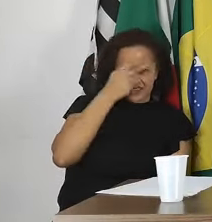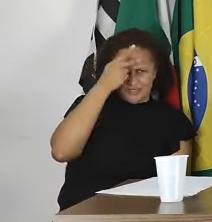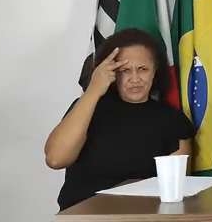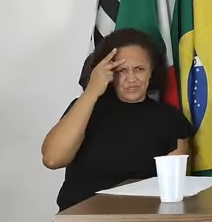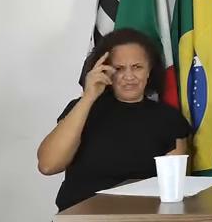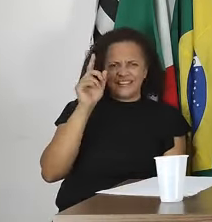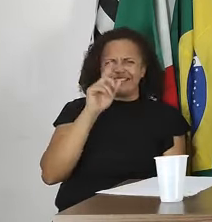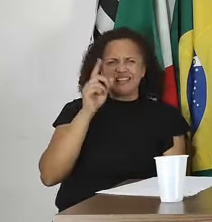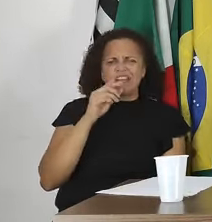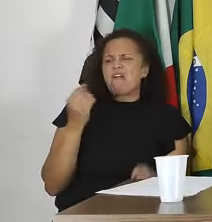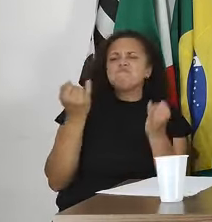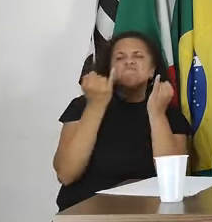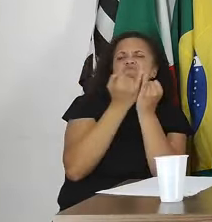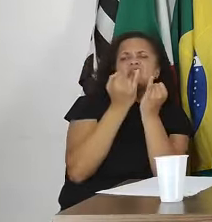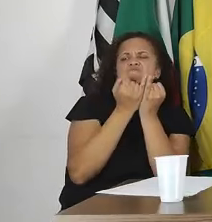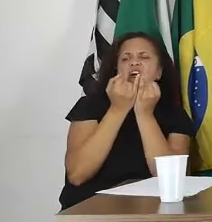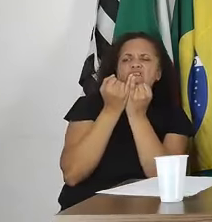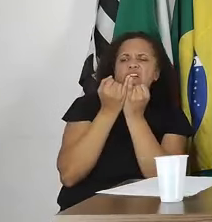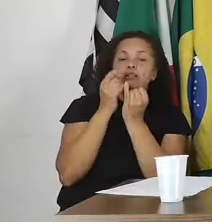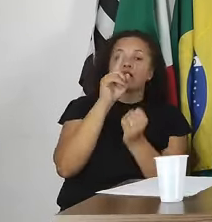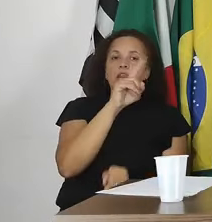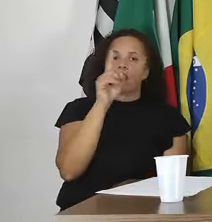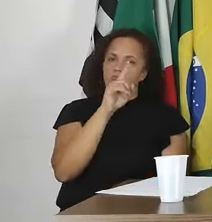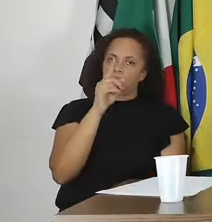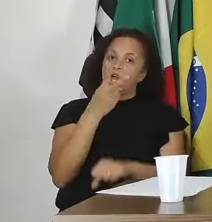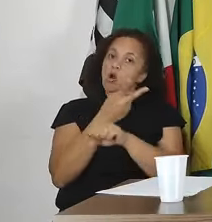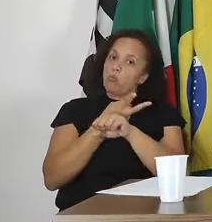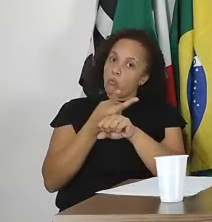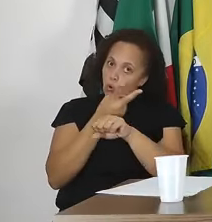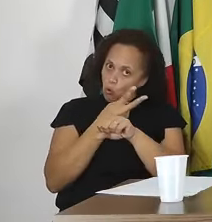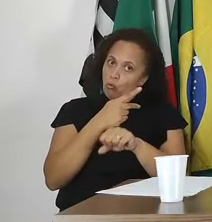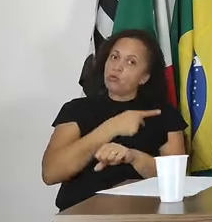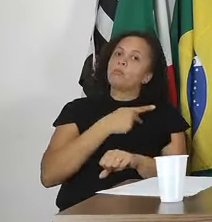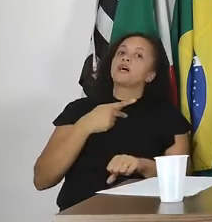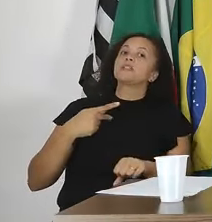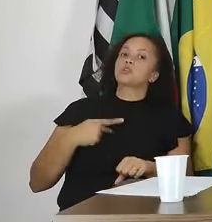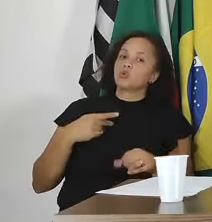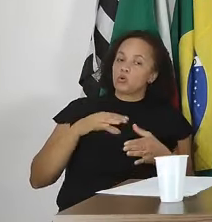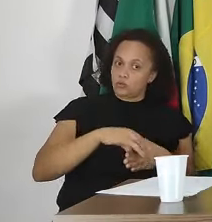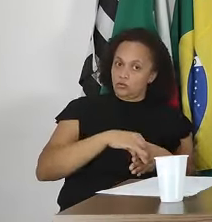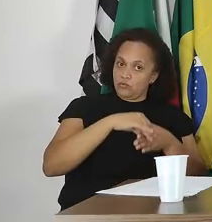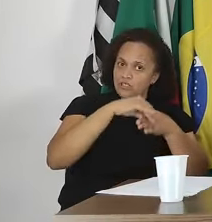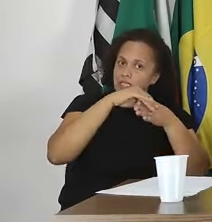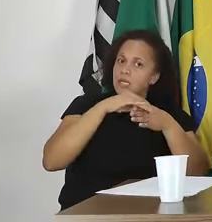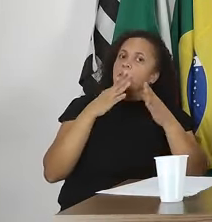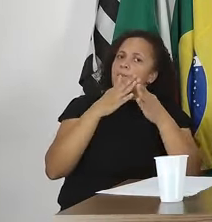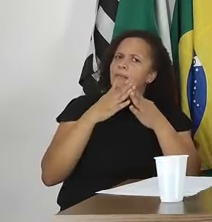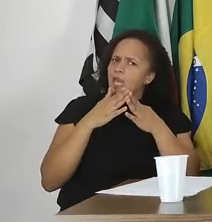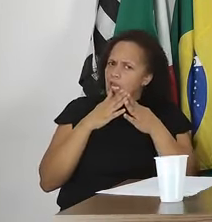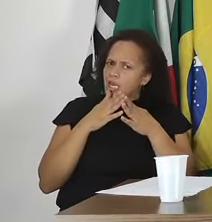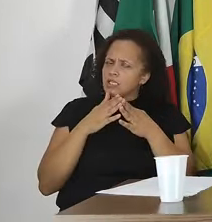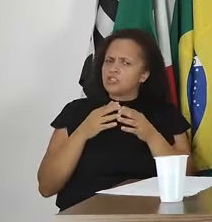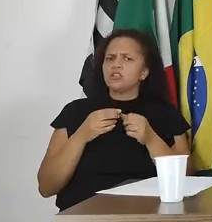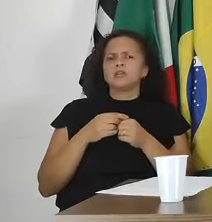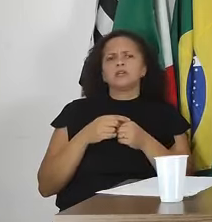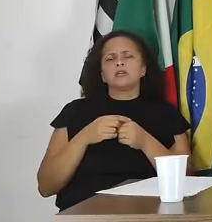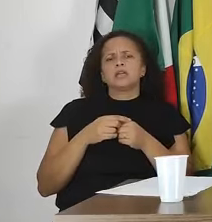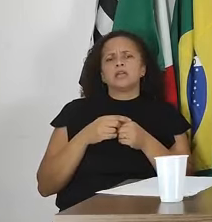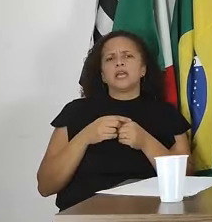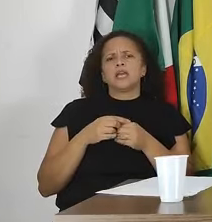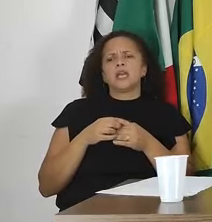do nosso irmão. Procura um pastor, um líder espiritual de confiança e pede orientação. Não